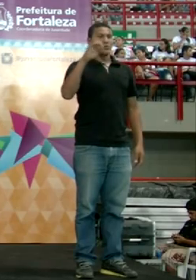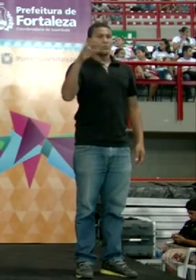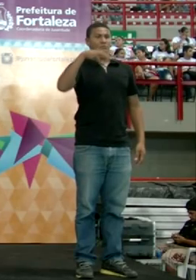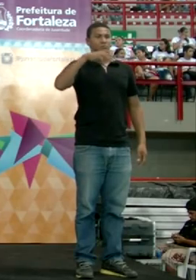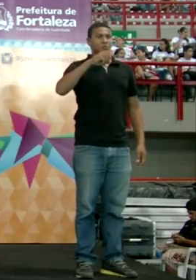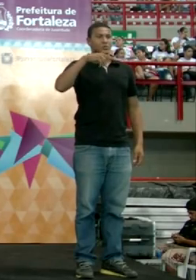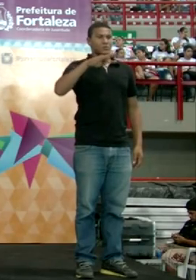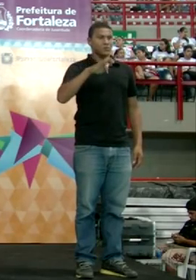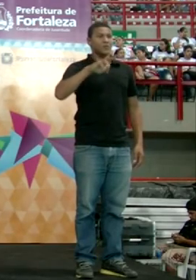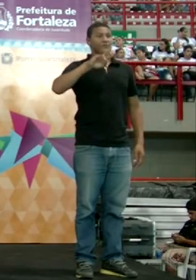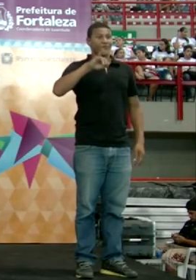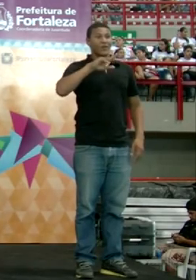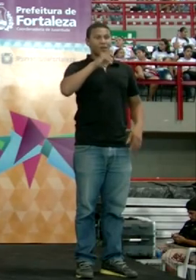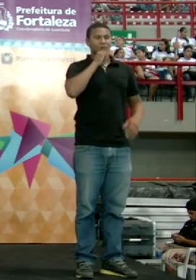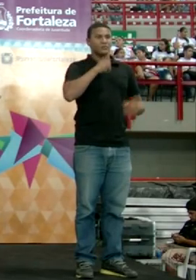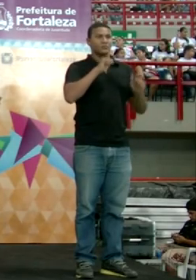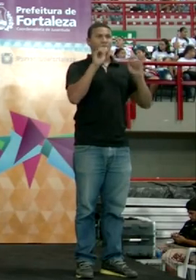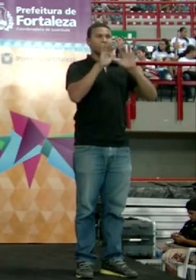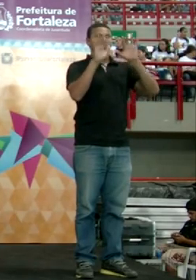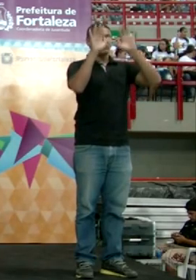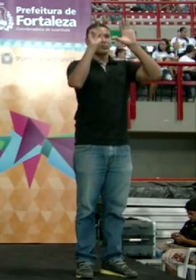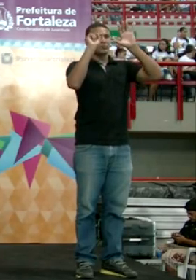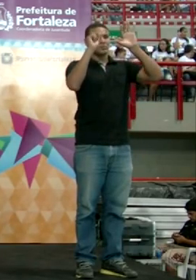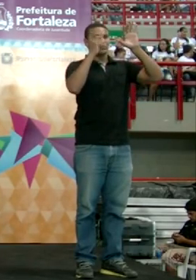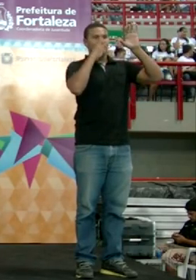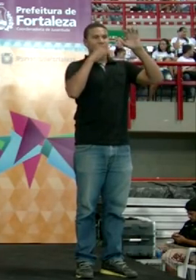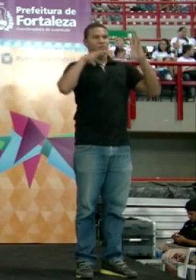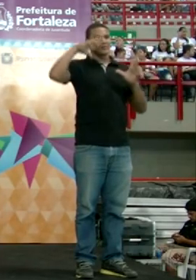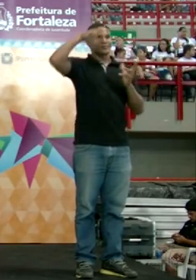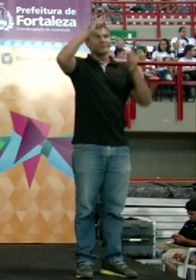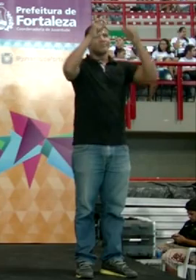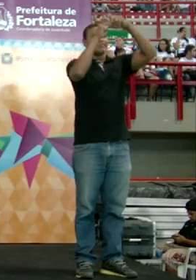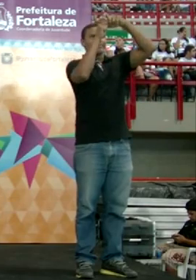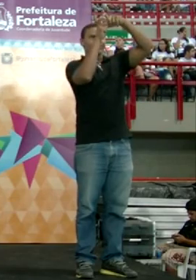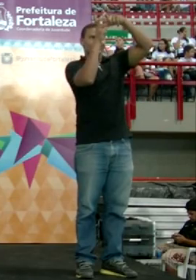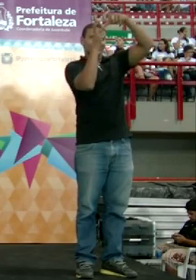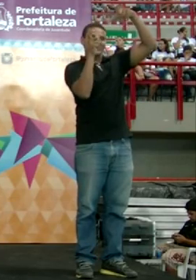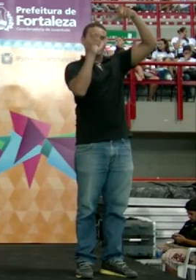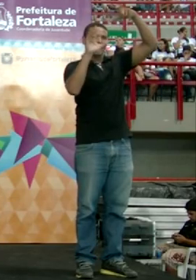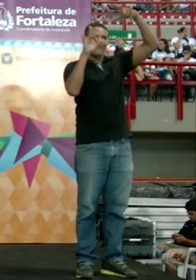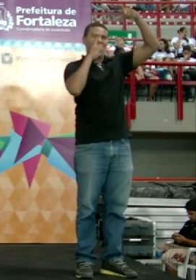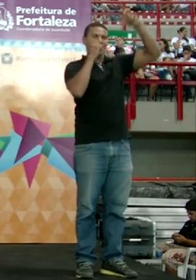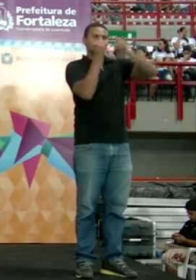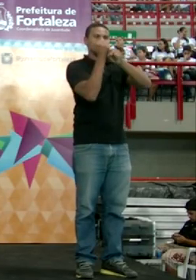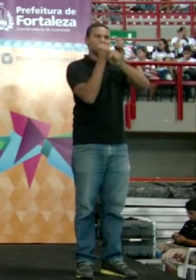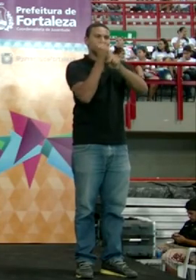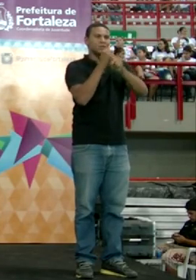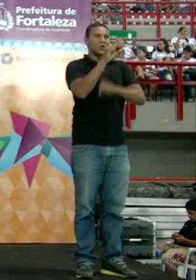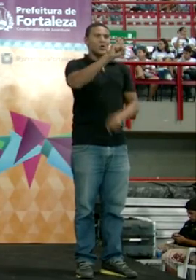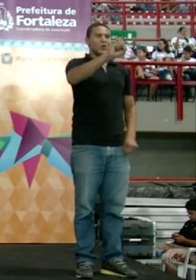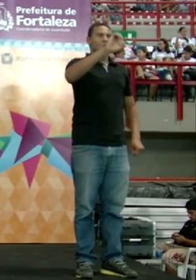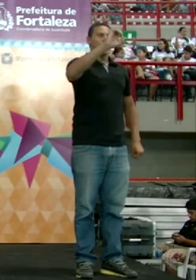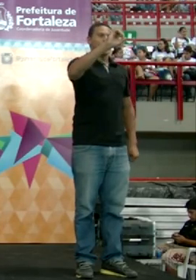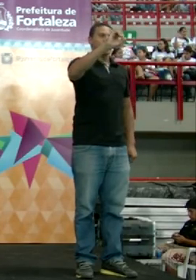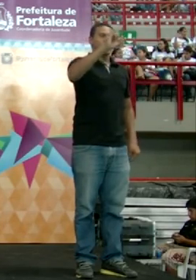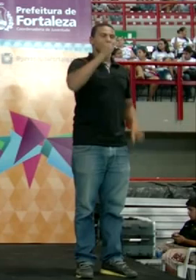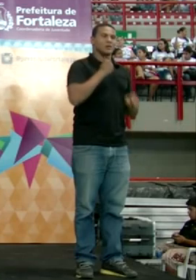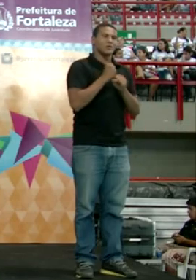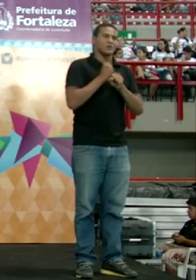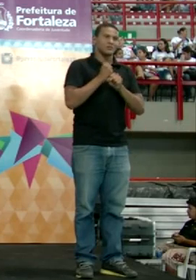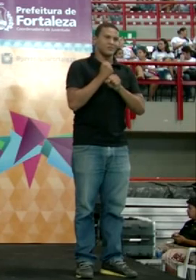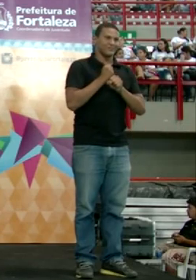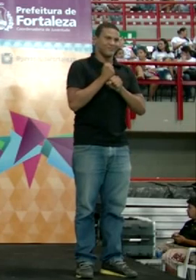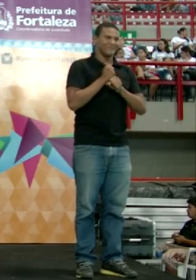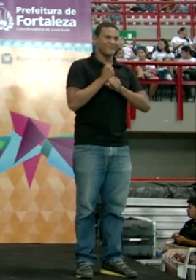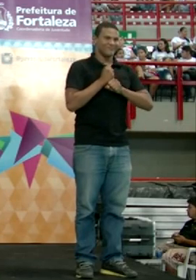estufa durante 80 anos. Então, só depois de 80 anos que a usina estiver funcionando, é que vai se dizer,